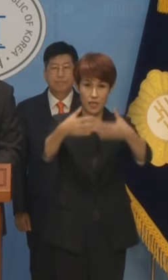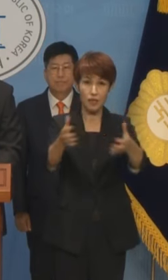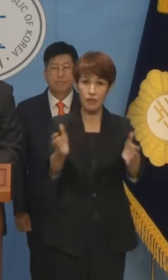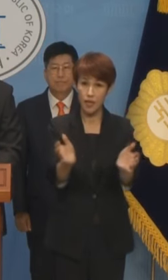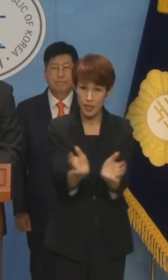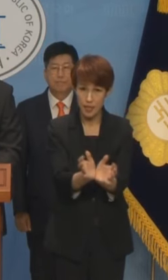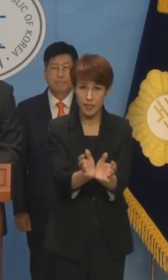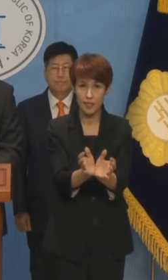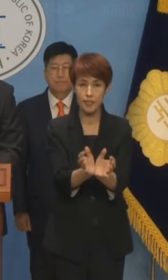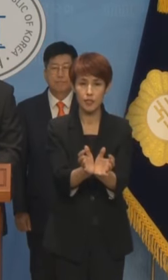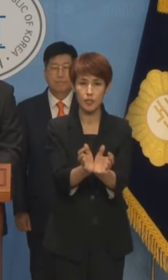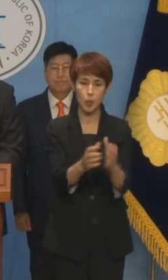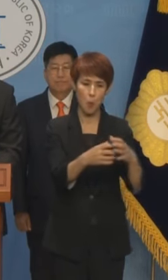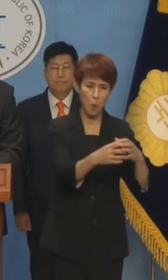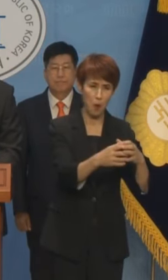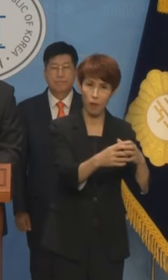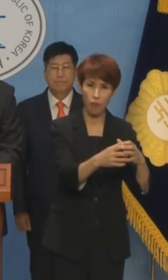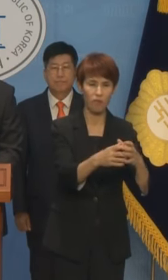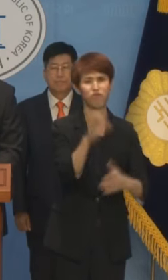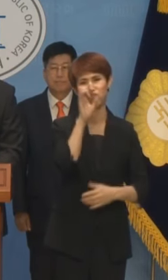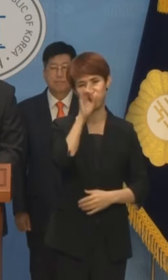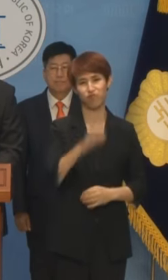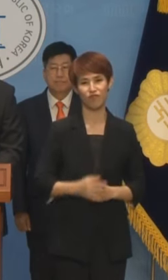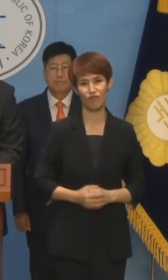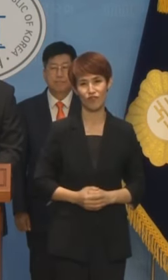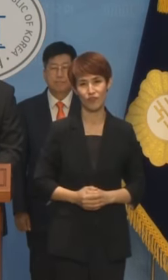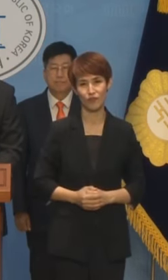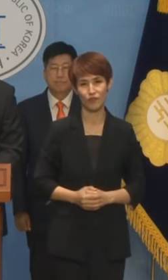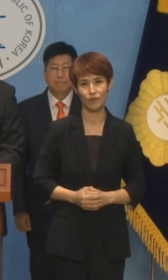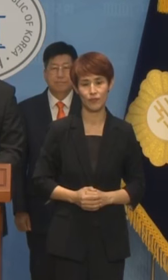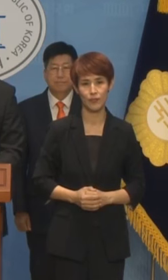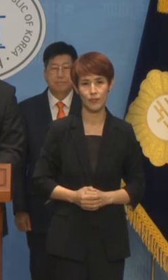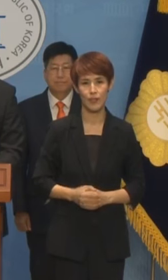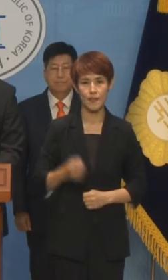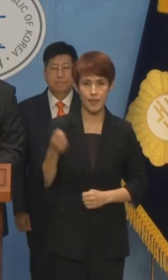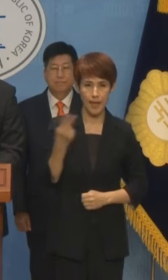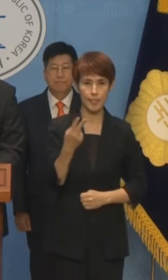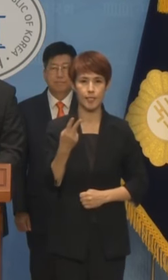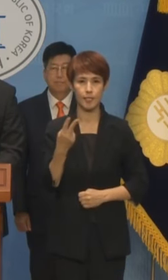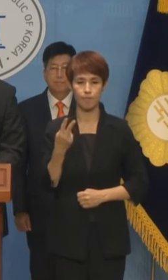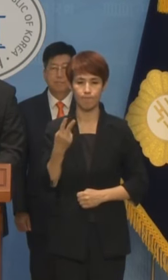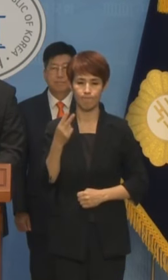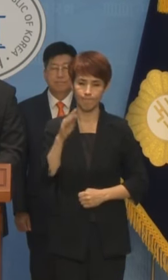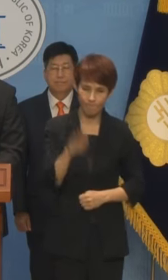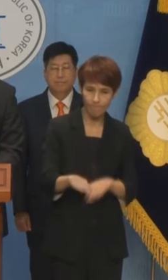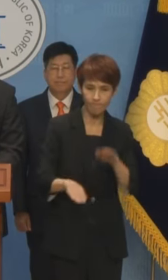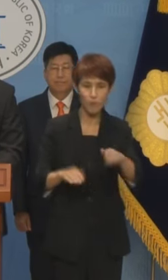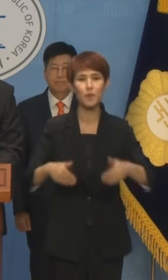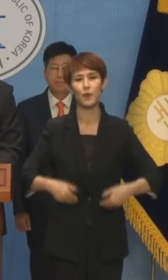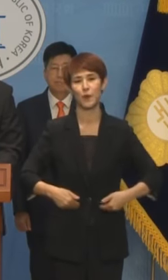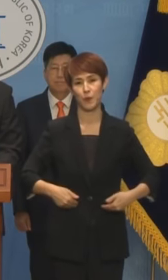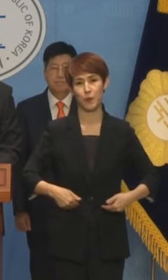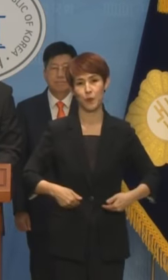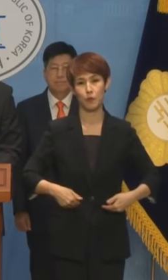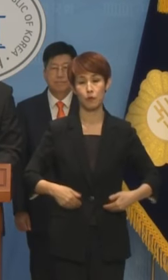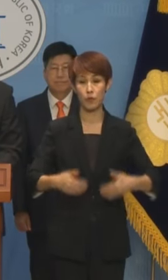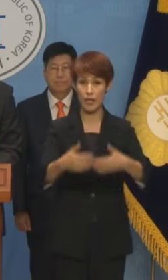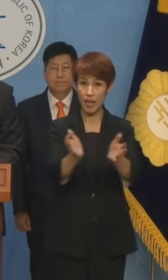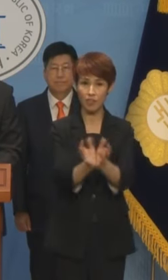언제까지나 군소정당으로 있을 수 없습니다. 저희는 또 한 걸음 전진해야만 합니다. 저희 당은